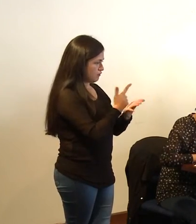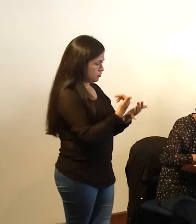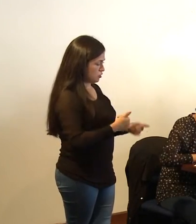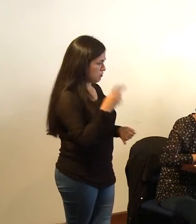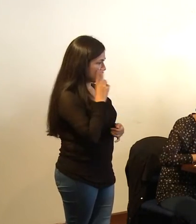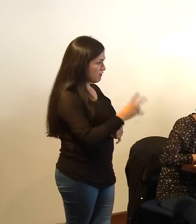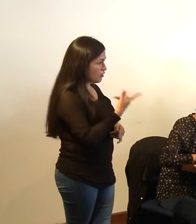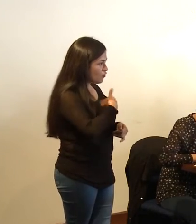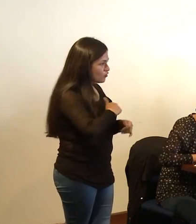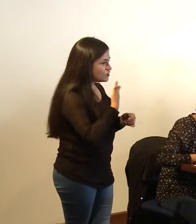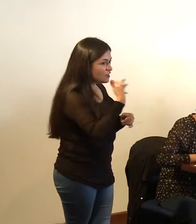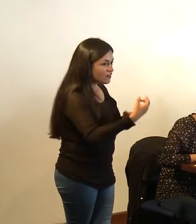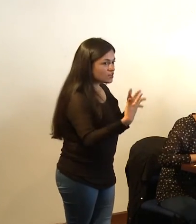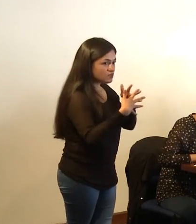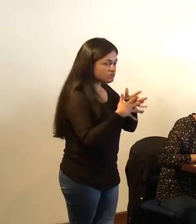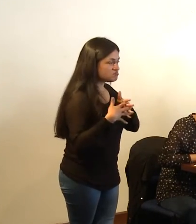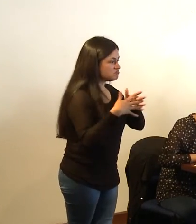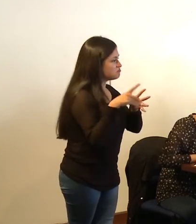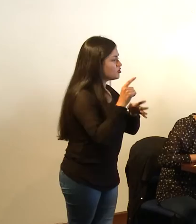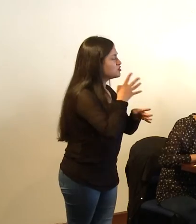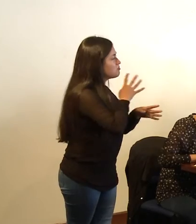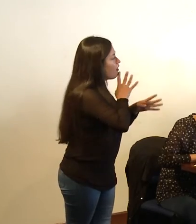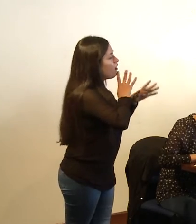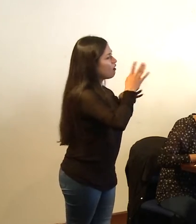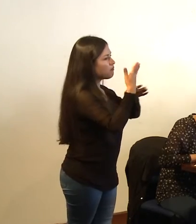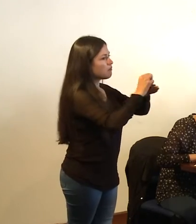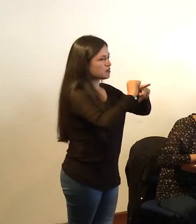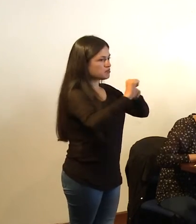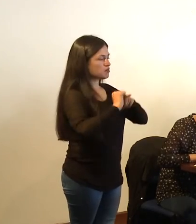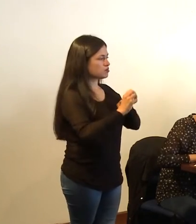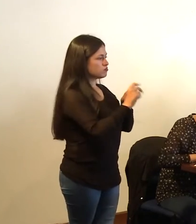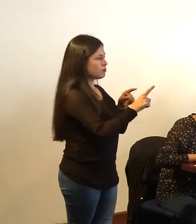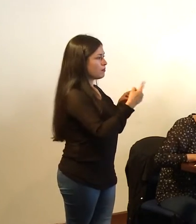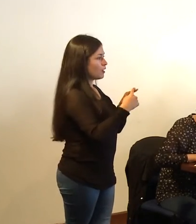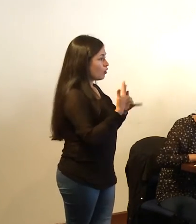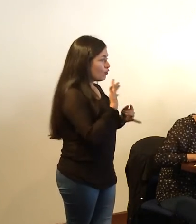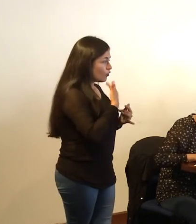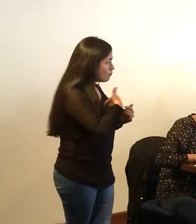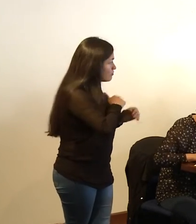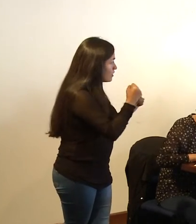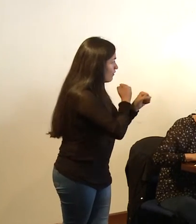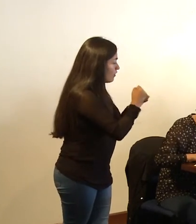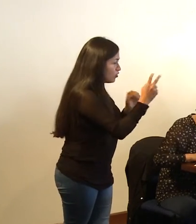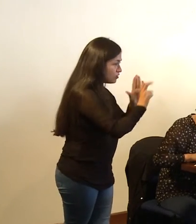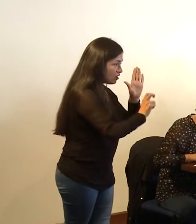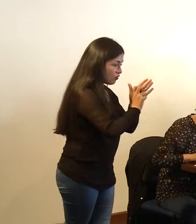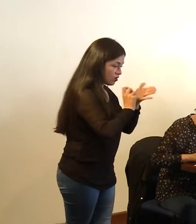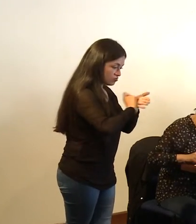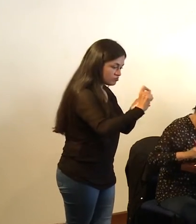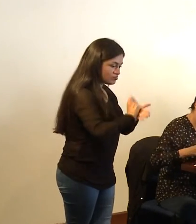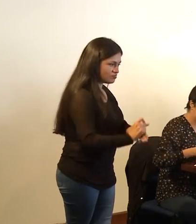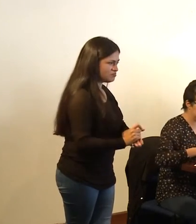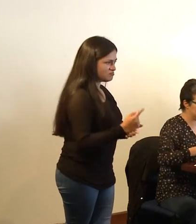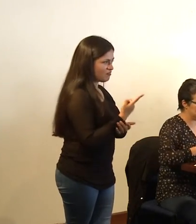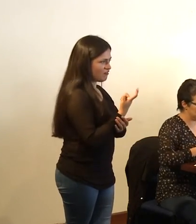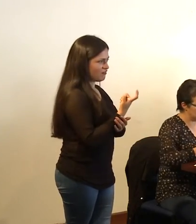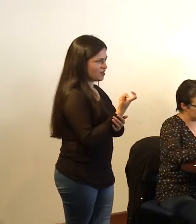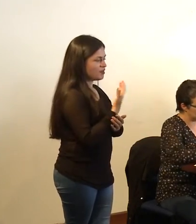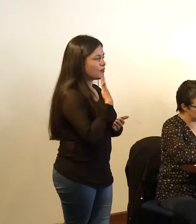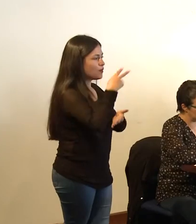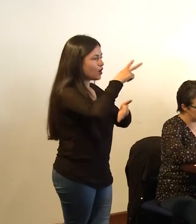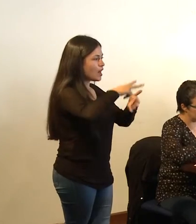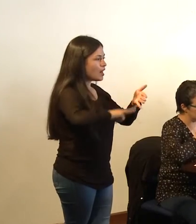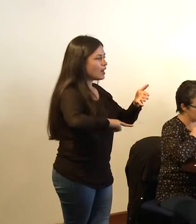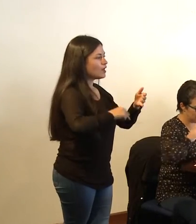haciendo sistemáticamente, y esto no quiere decir que ¿qué queremos decir cuando decimos lecturas críticas de la realidad?